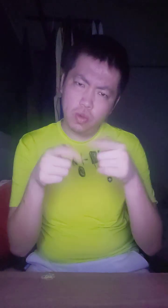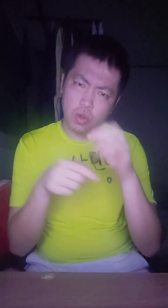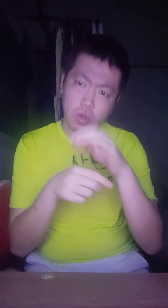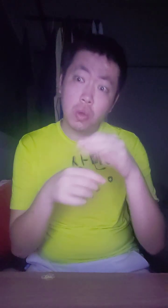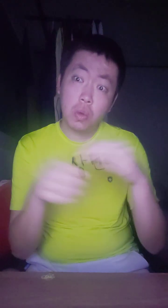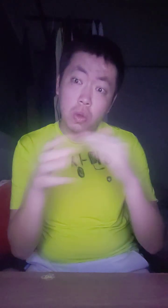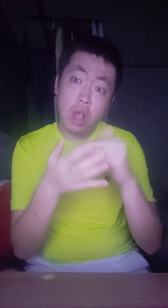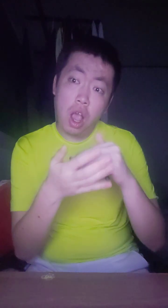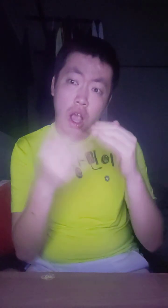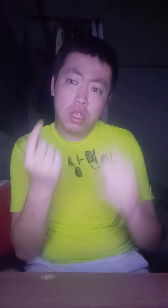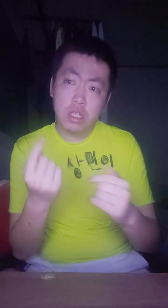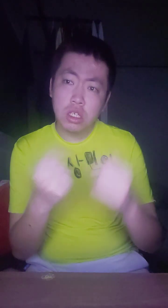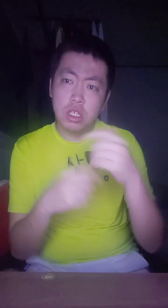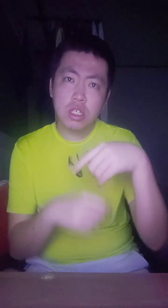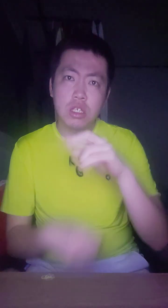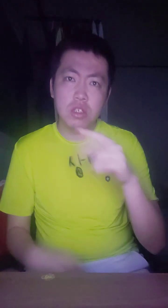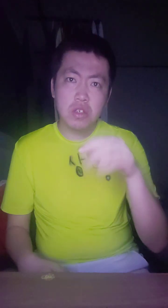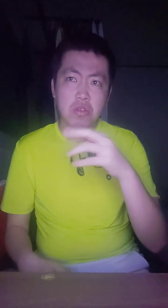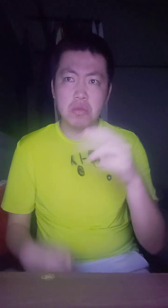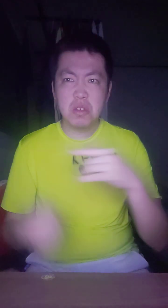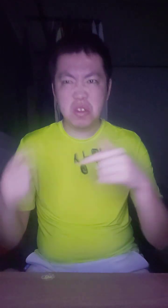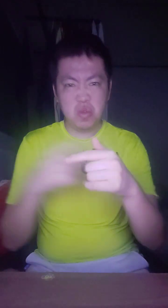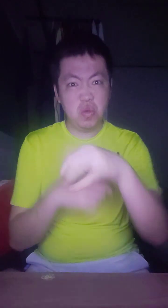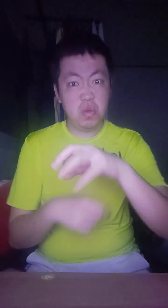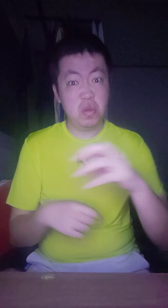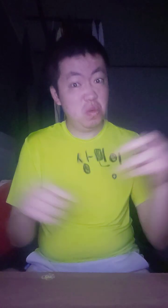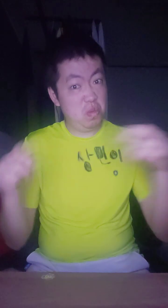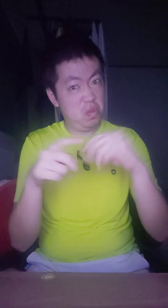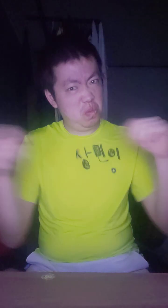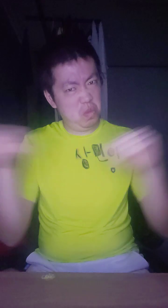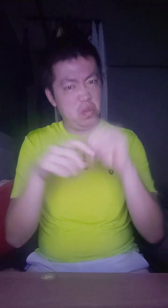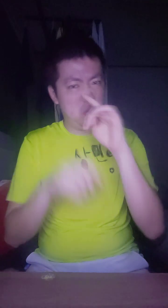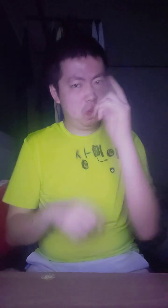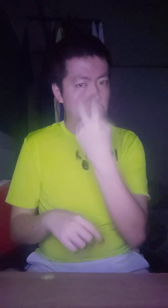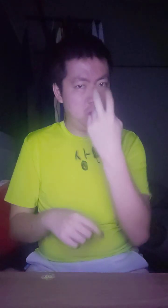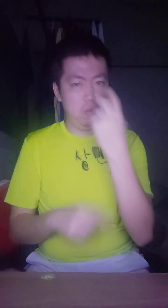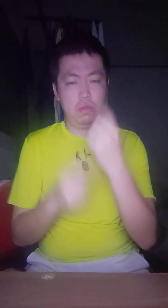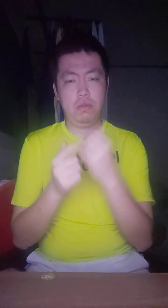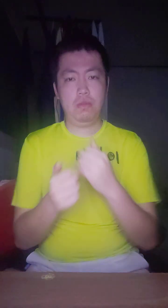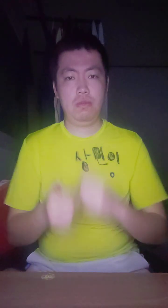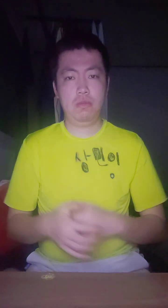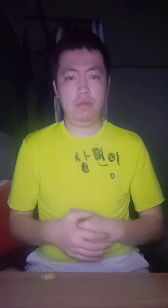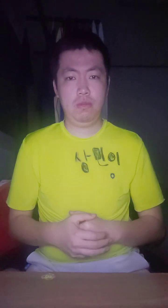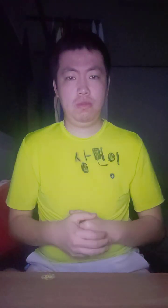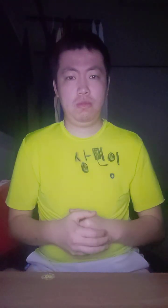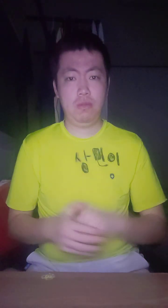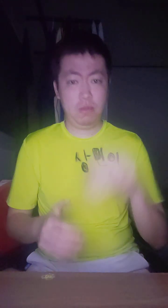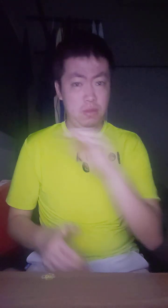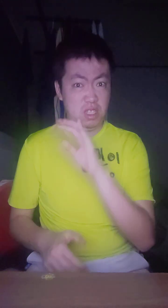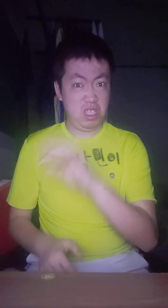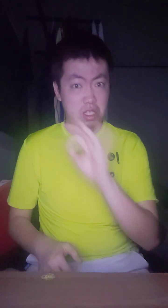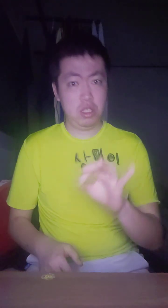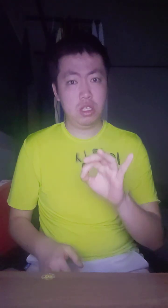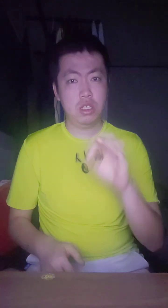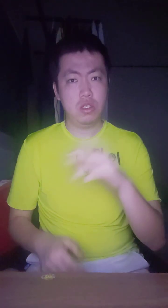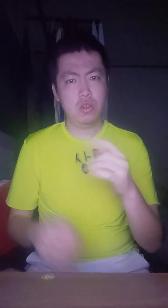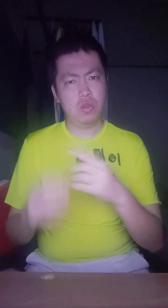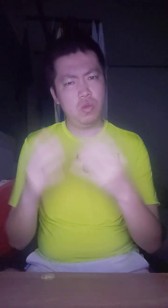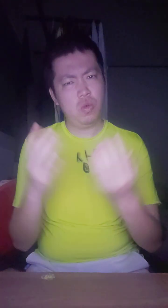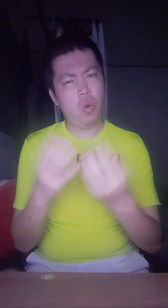성적으로 착취하는 이른바 그루밍 성범죄도 저지른 사실을 확인했습니다. 경찰 조사에서 A씨는 호기심에